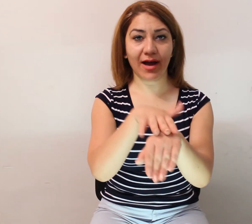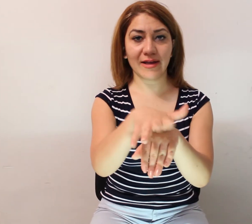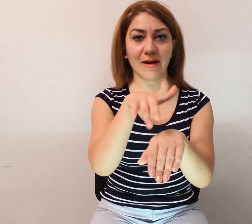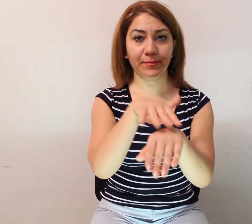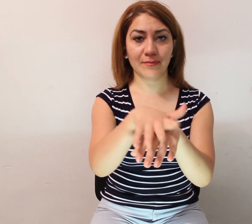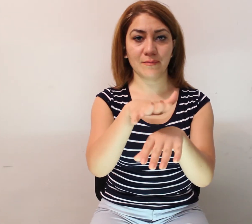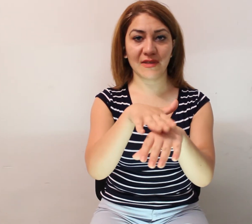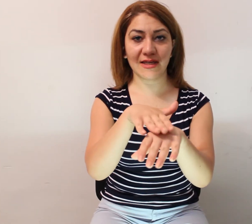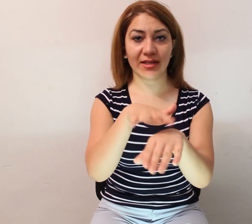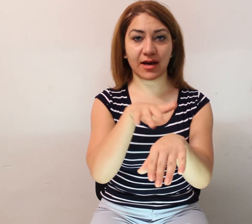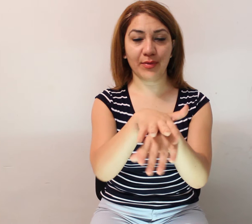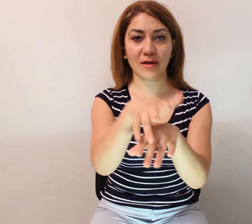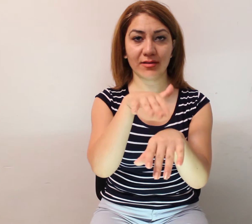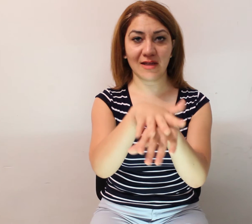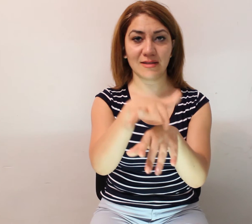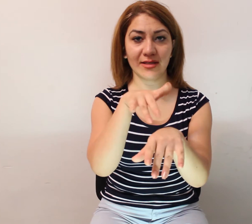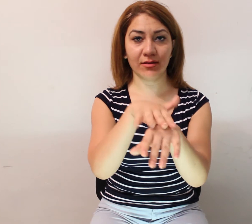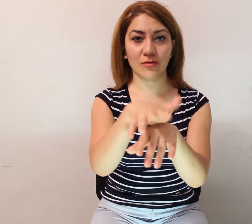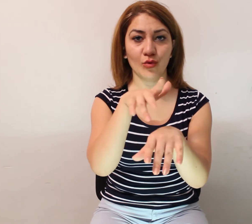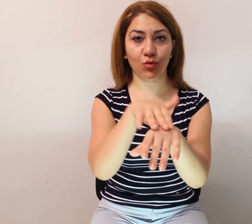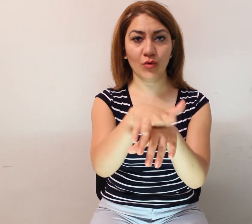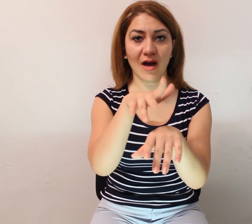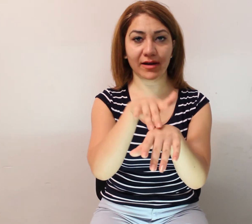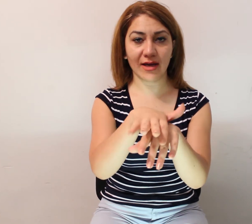Հունգարիա, մի ձեռքի ափը ստատիկ, Հունգարիա,